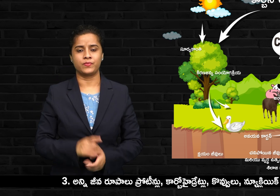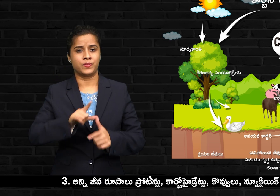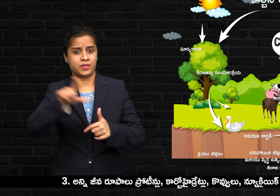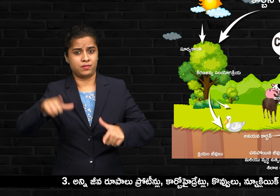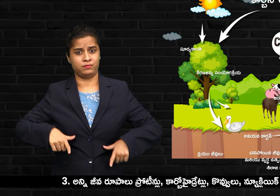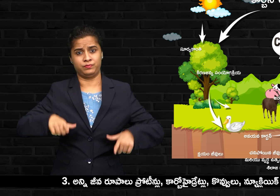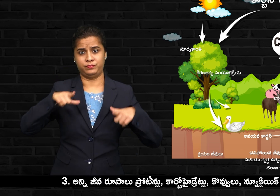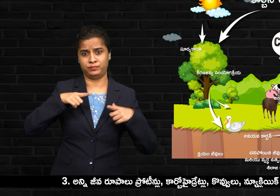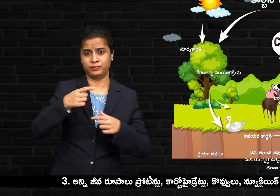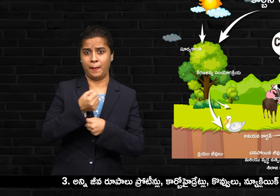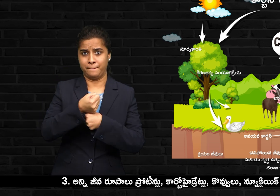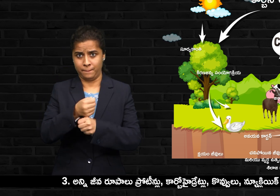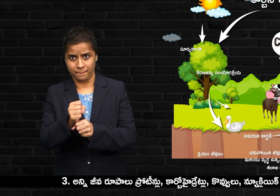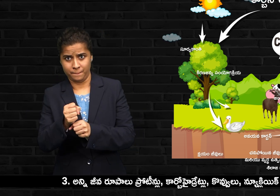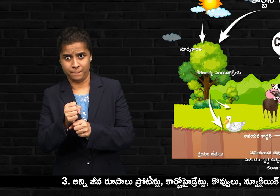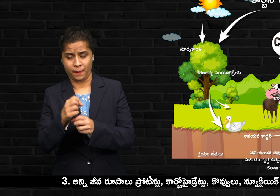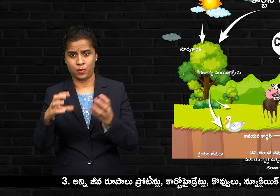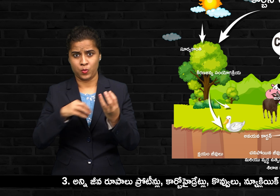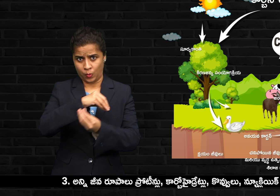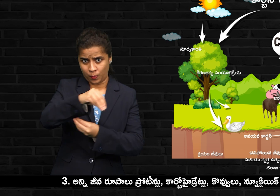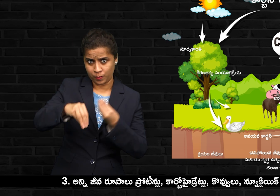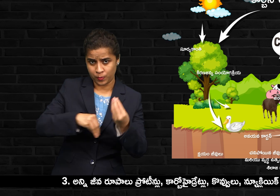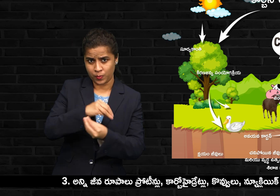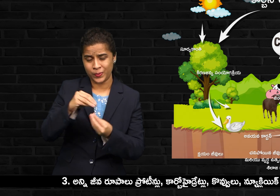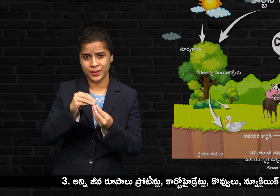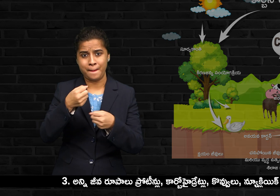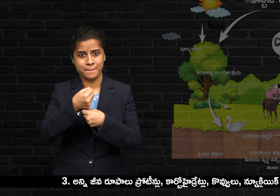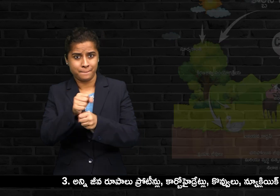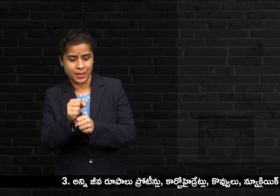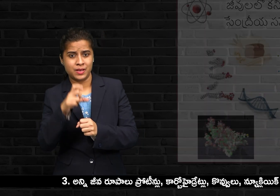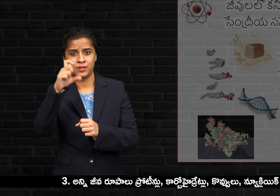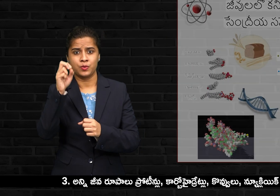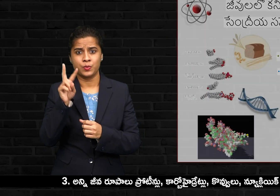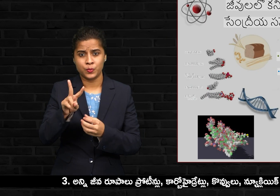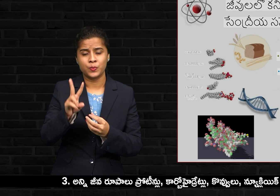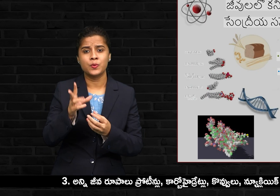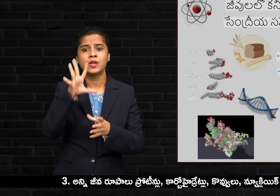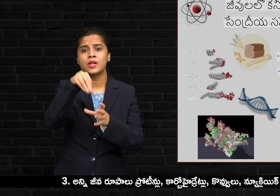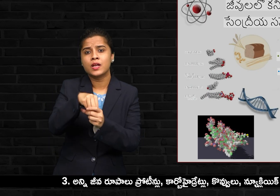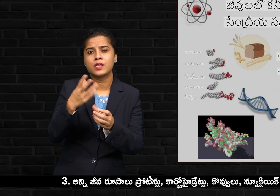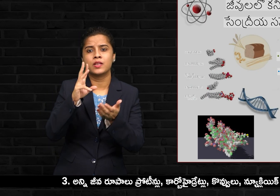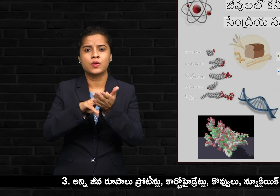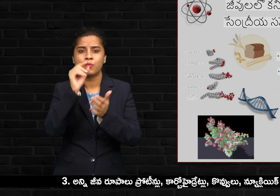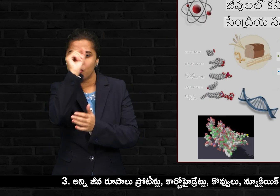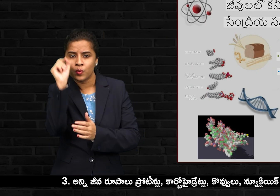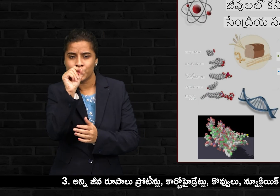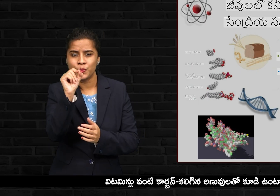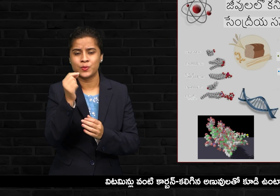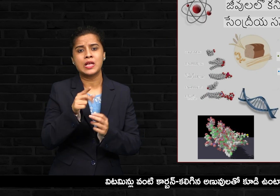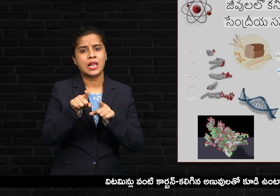3. అన్ని జీవరూపాలు ప్రోటీన్లు, కార్బోహైడ్రేట్లు, కొవ్వులు, న్యూక్లియిక్ ఆమ్లాలు మరియు విటమిన్లు